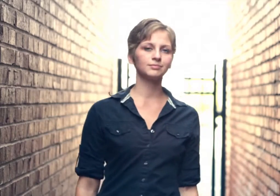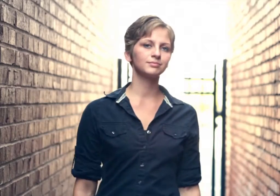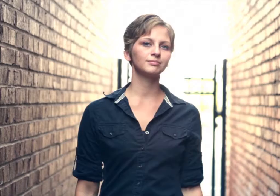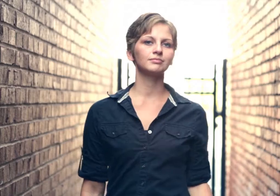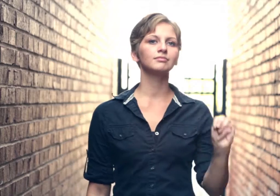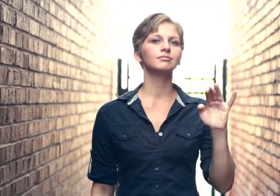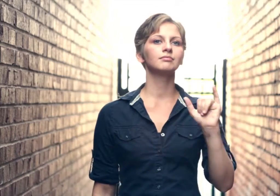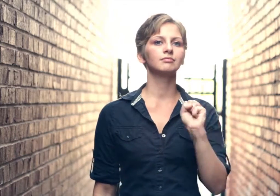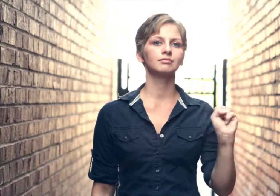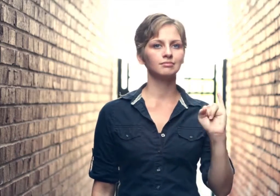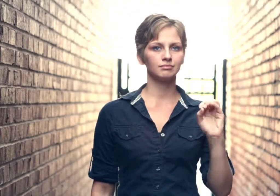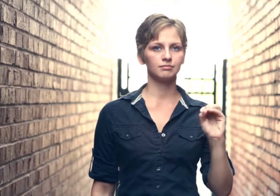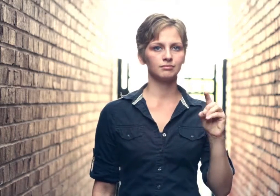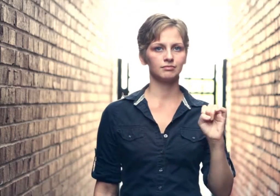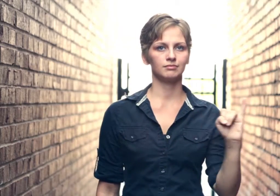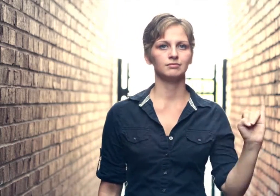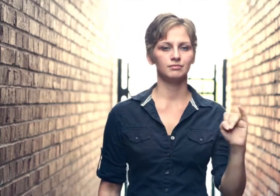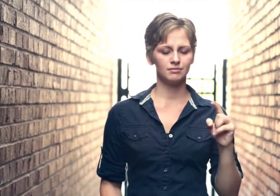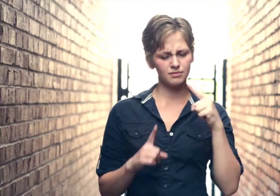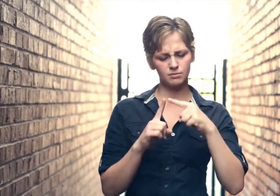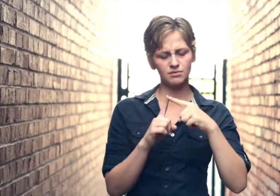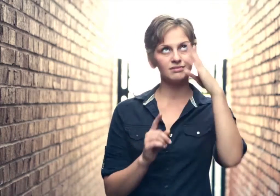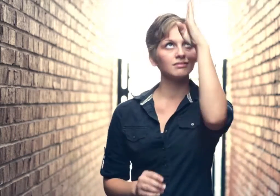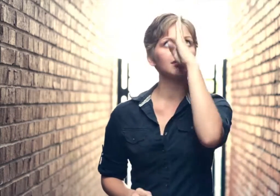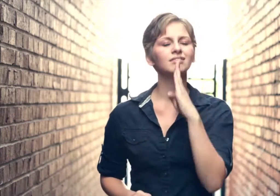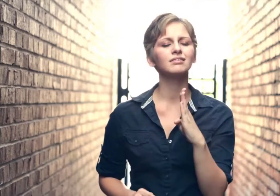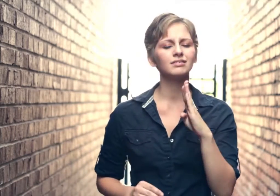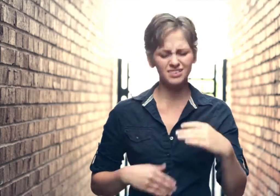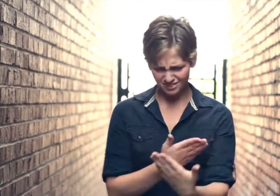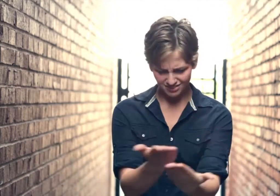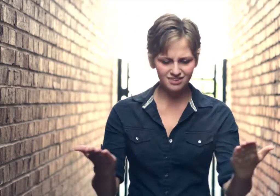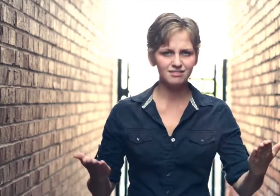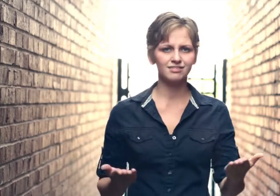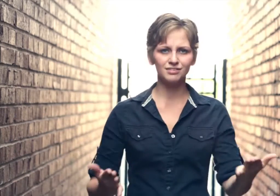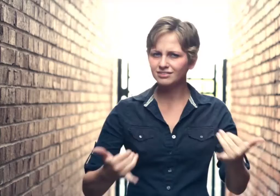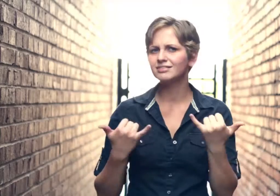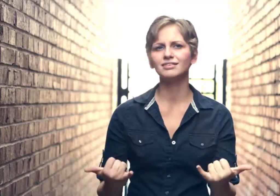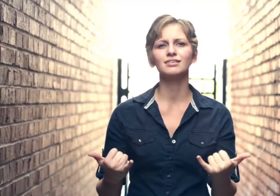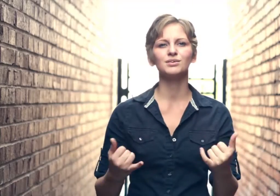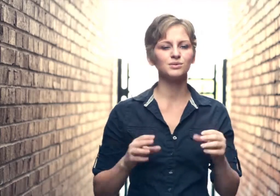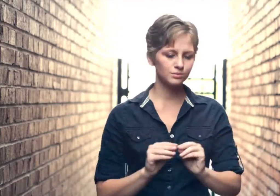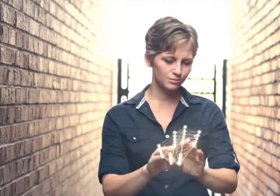Missio Dei. La misión de Dios está aquí, ahora, y se está